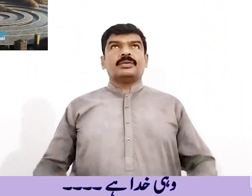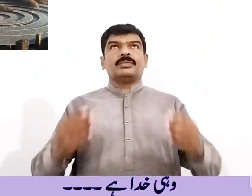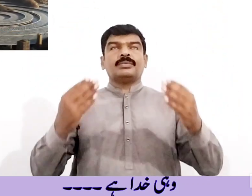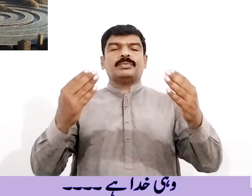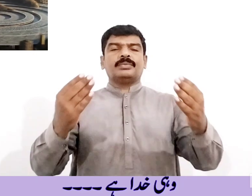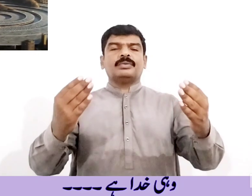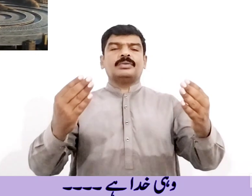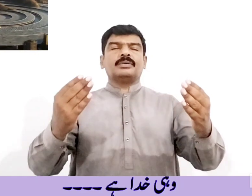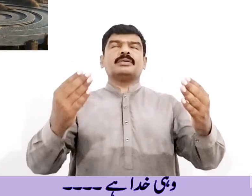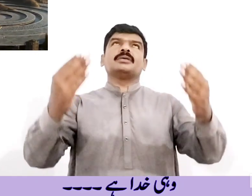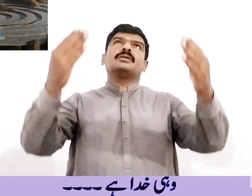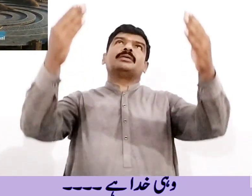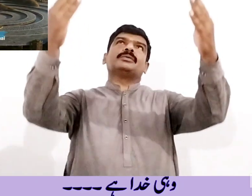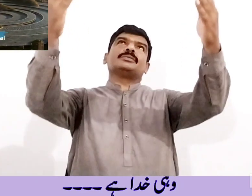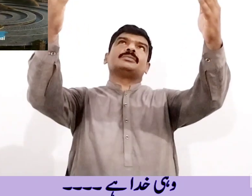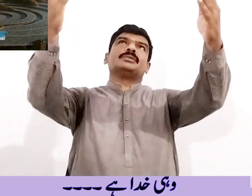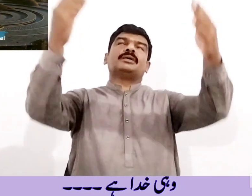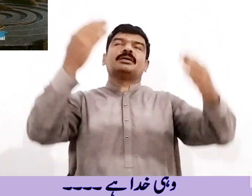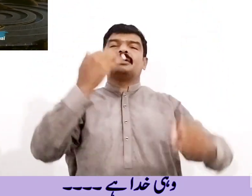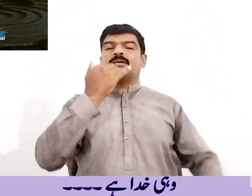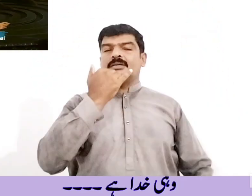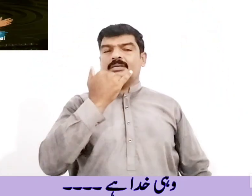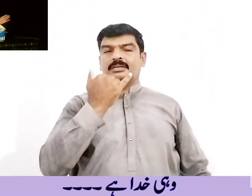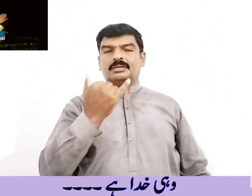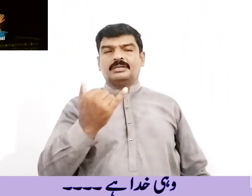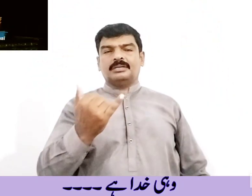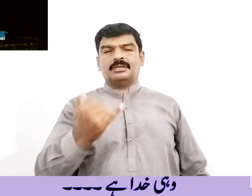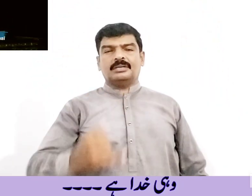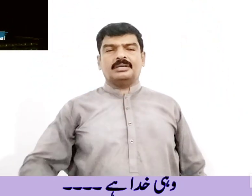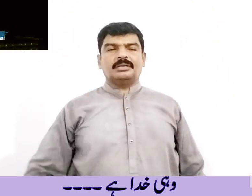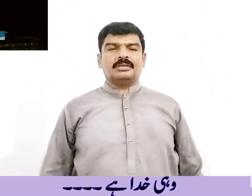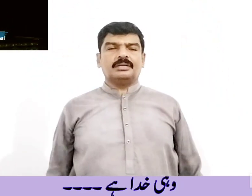है, वही खुदा